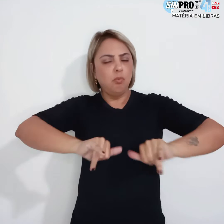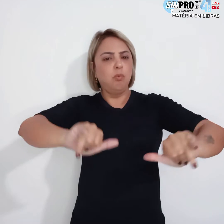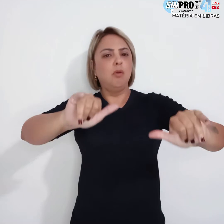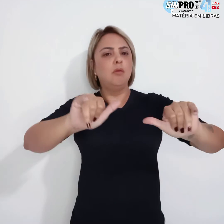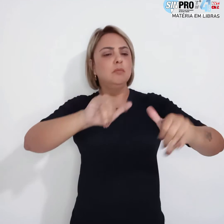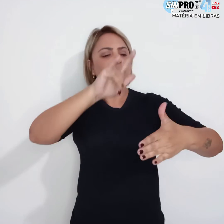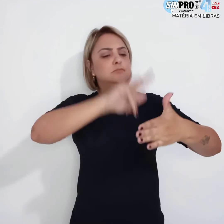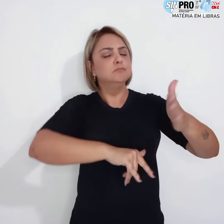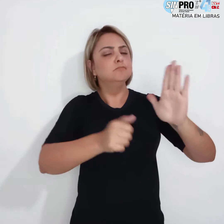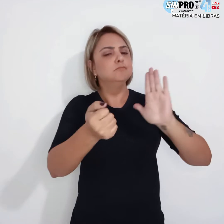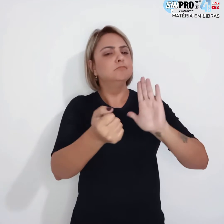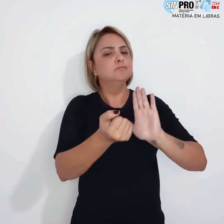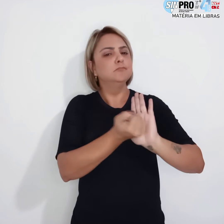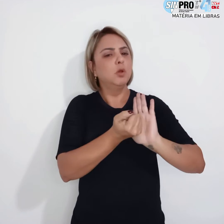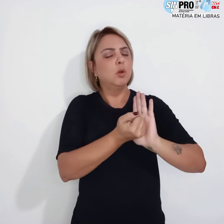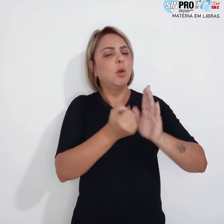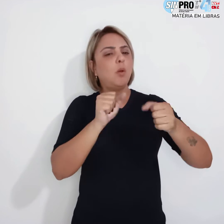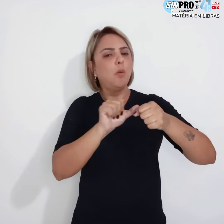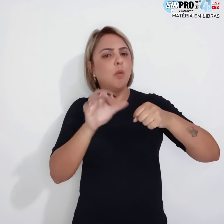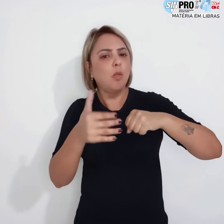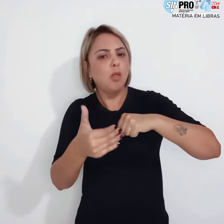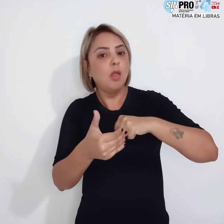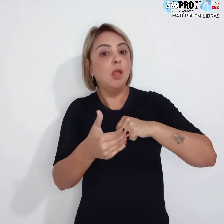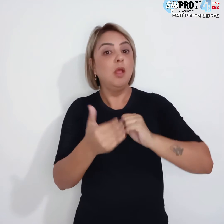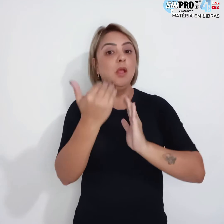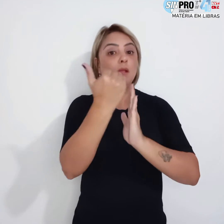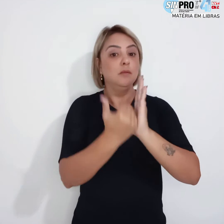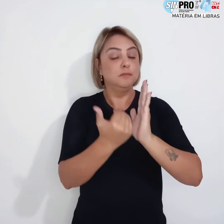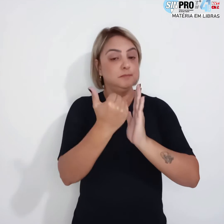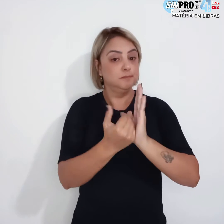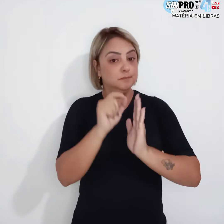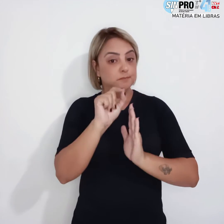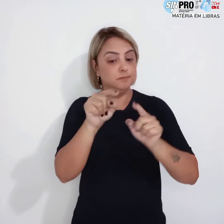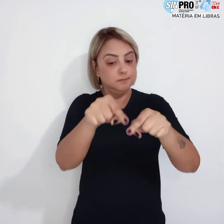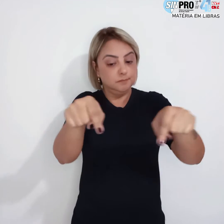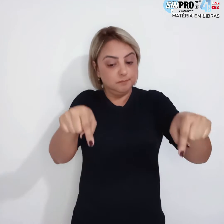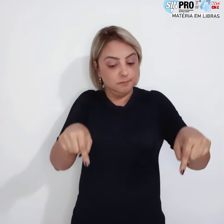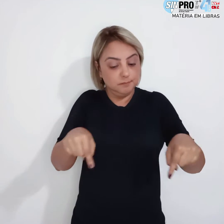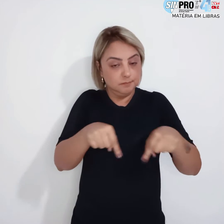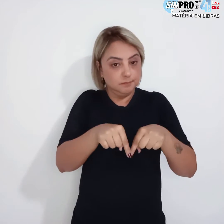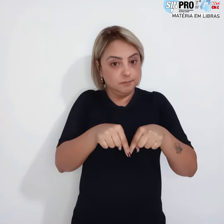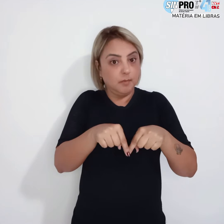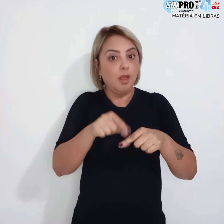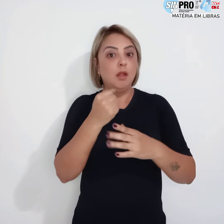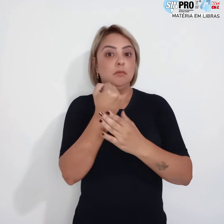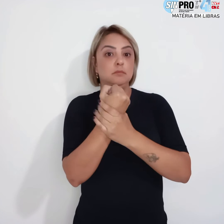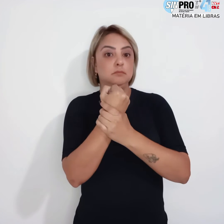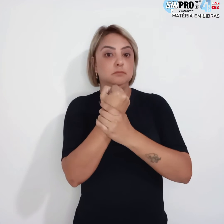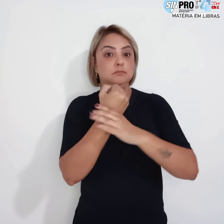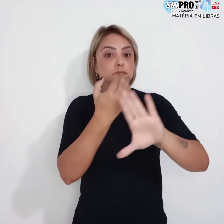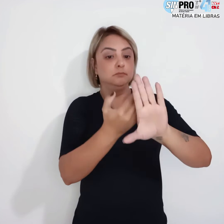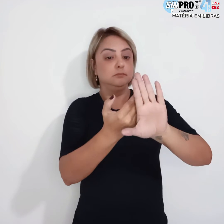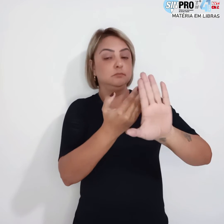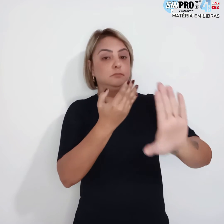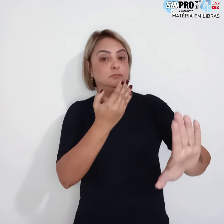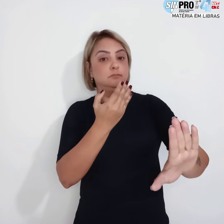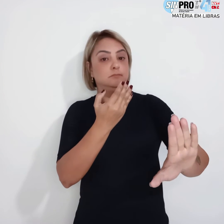sobre a Covid-19, que reduziria a capacidade das salas para manter um distanciamento mínimo entre os